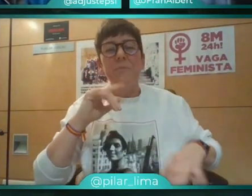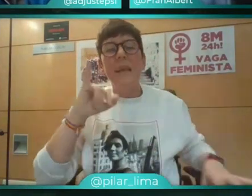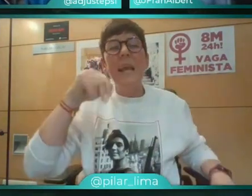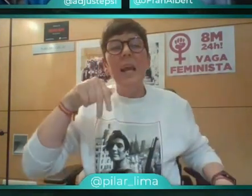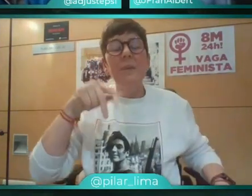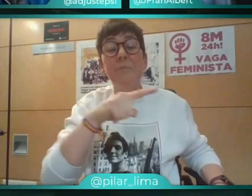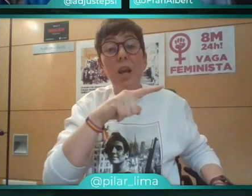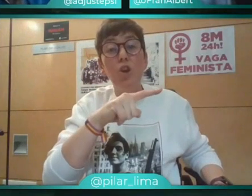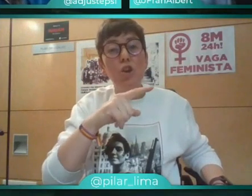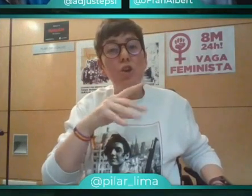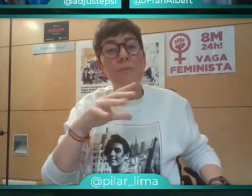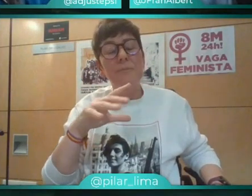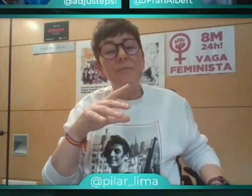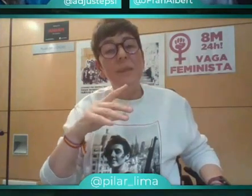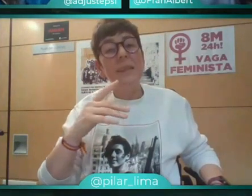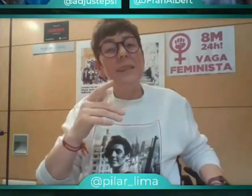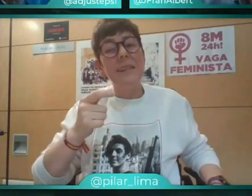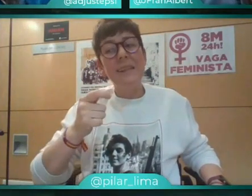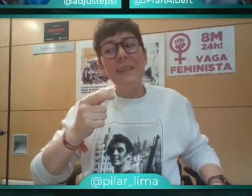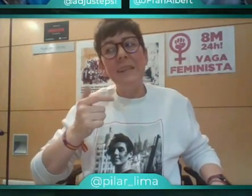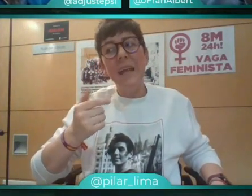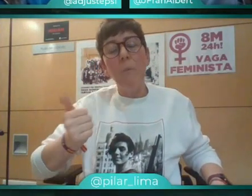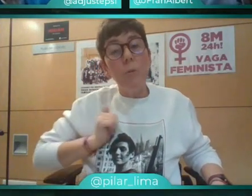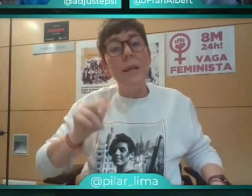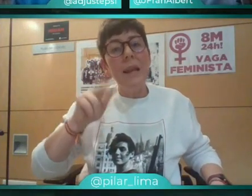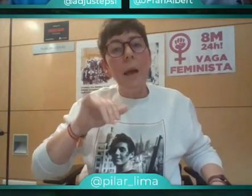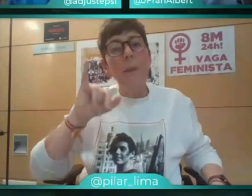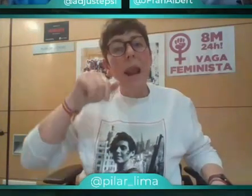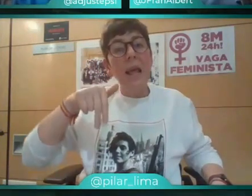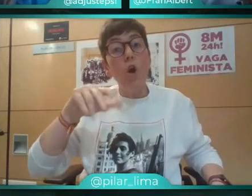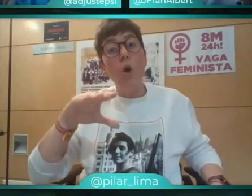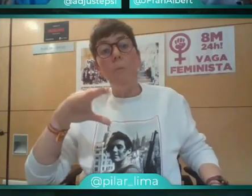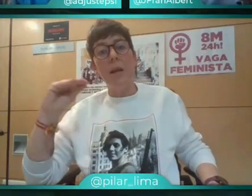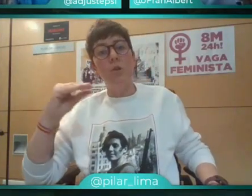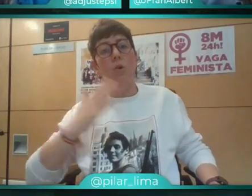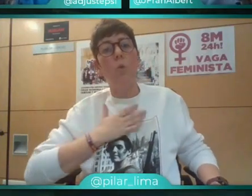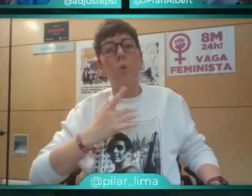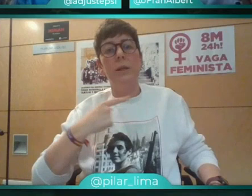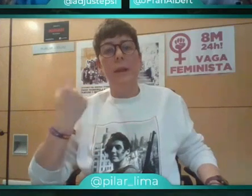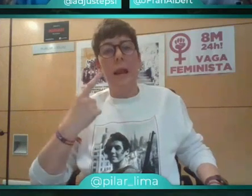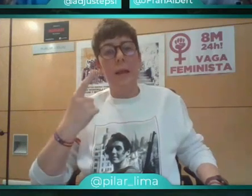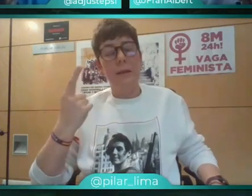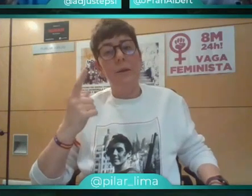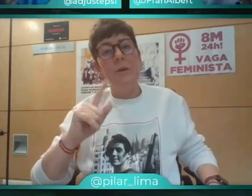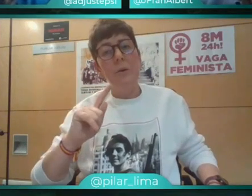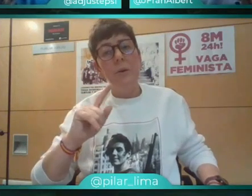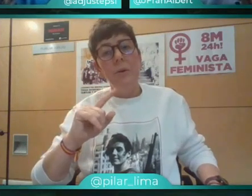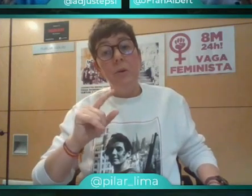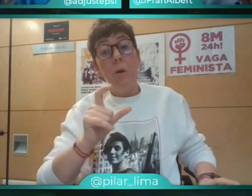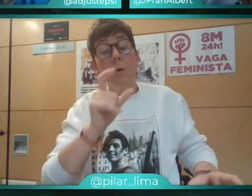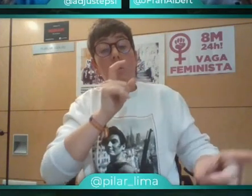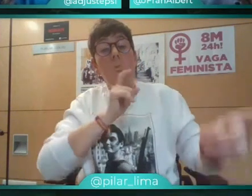la piel muy fina entonces claro ellos se aprovechan también de la incomprensión